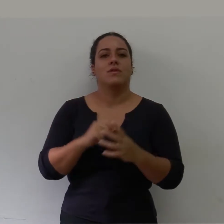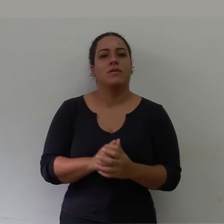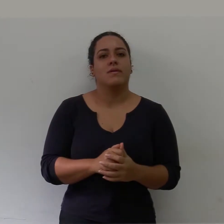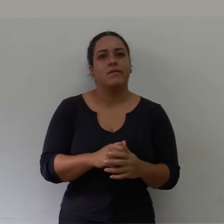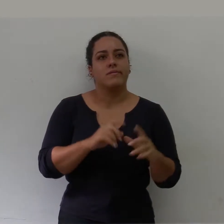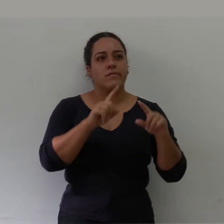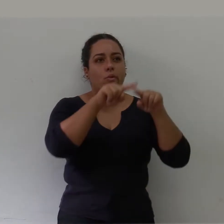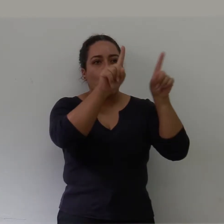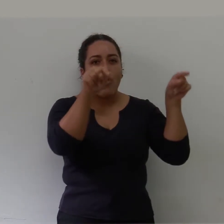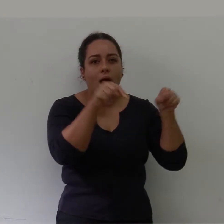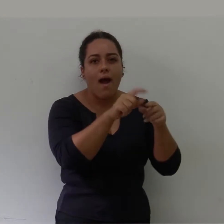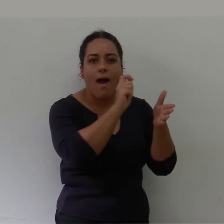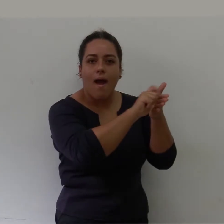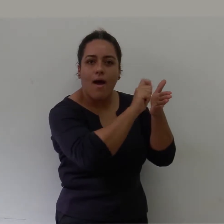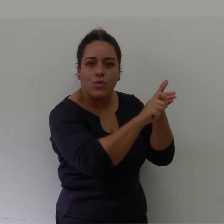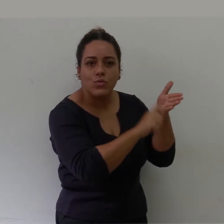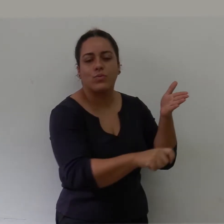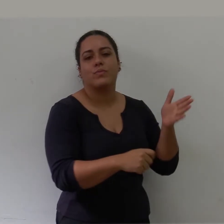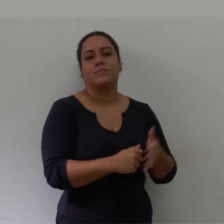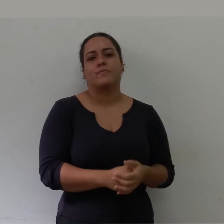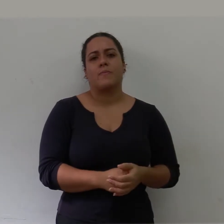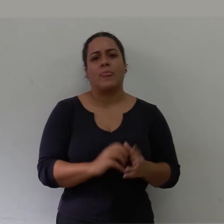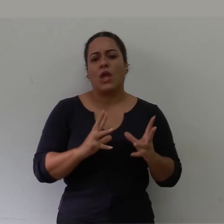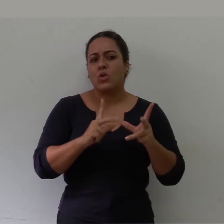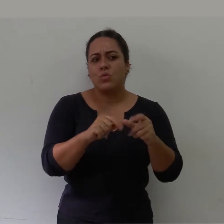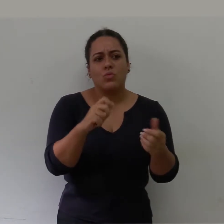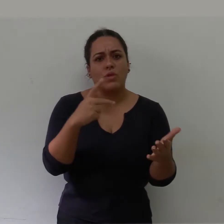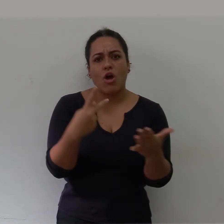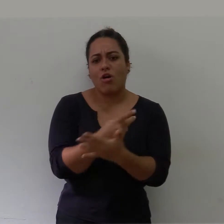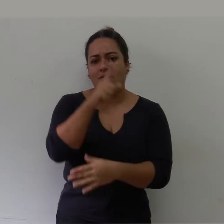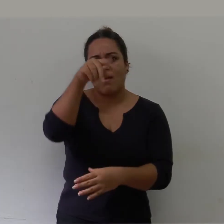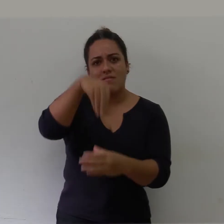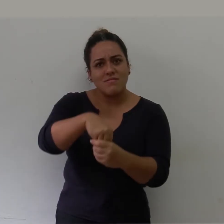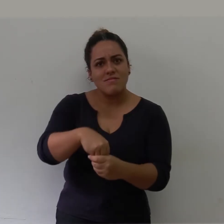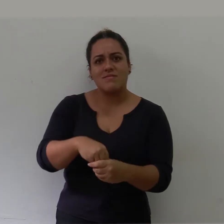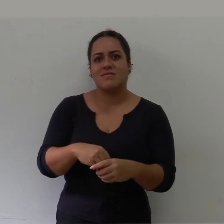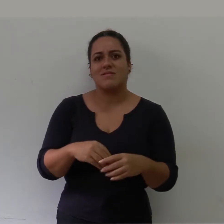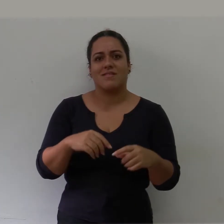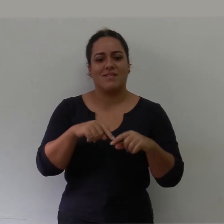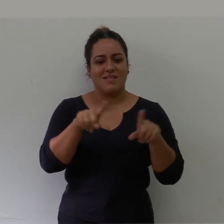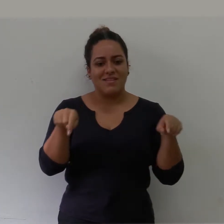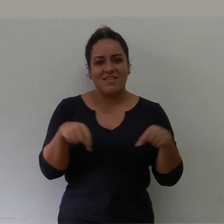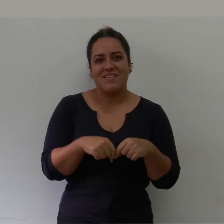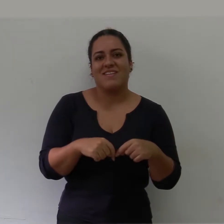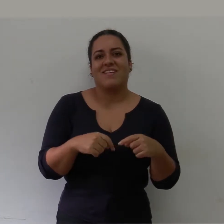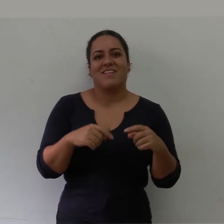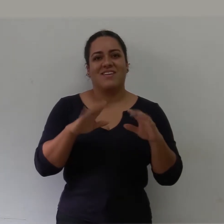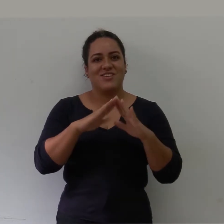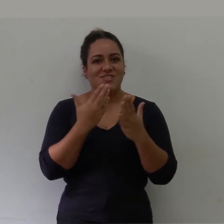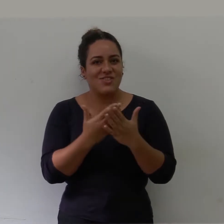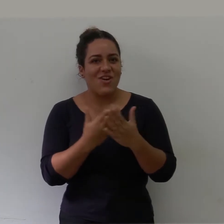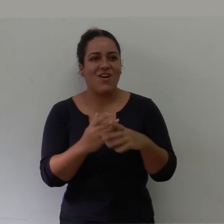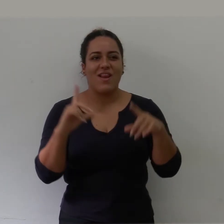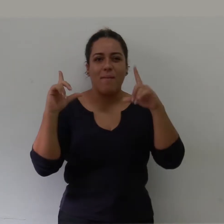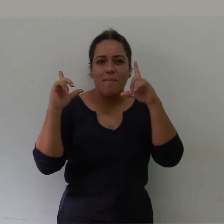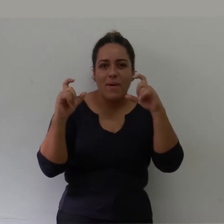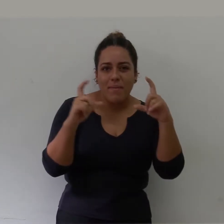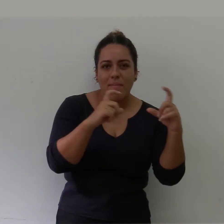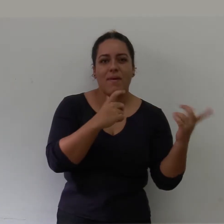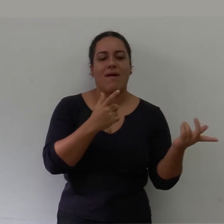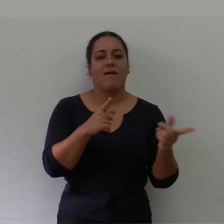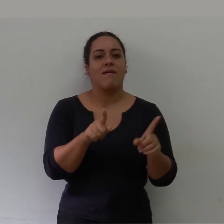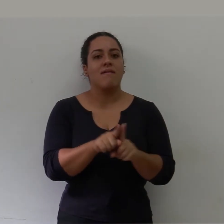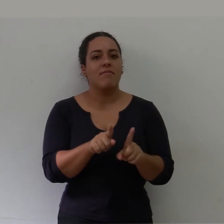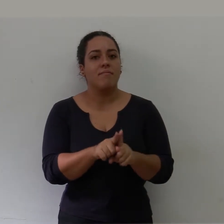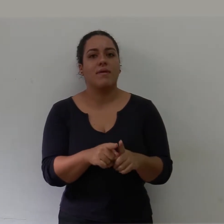fotográficos, né, do quadro, do que acontece na escola, essa voz que sai do tablet que é emitida apoiando na